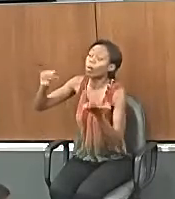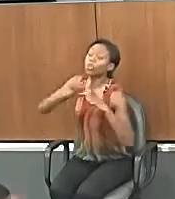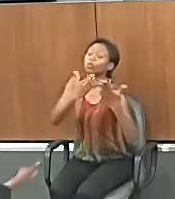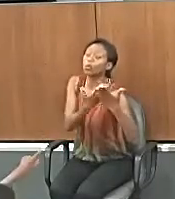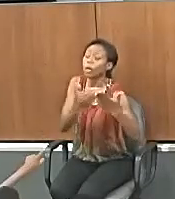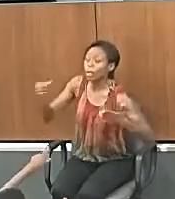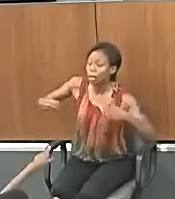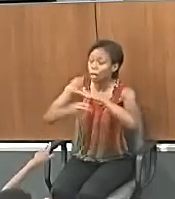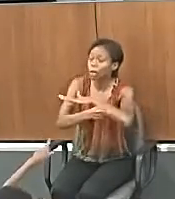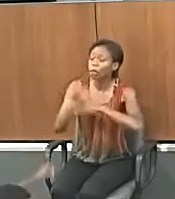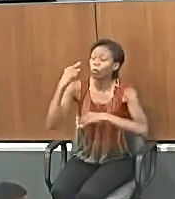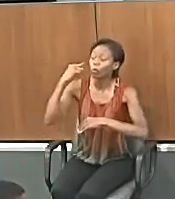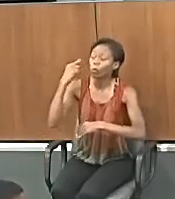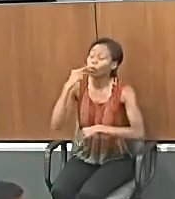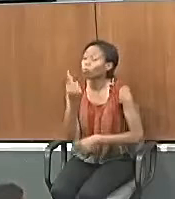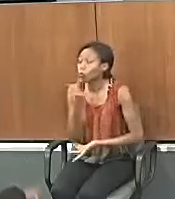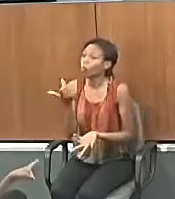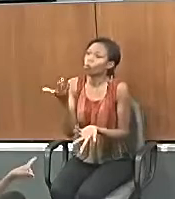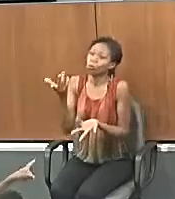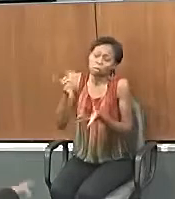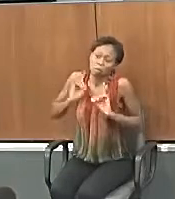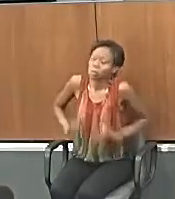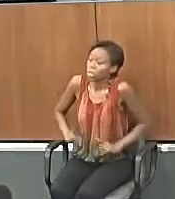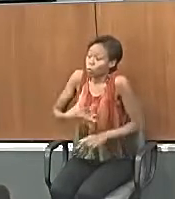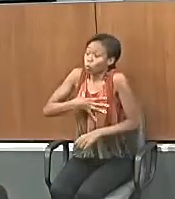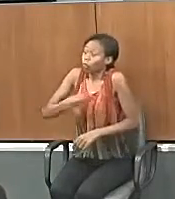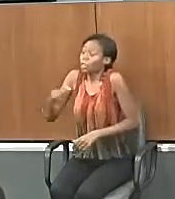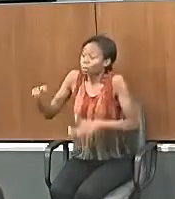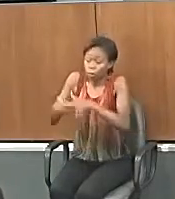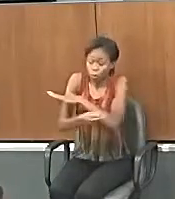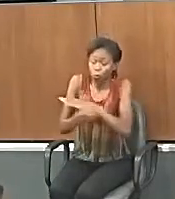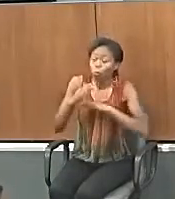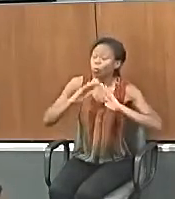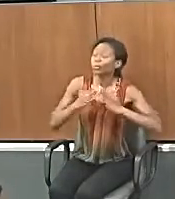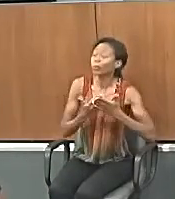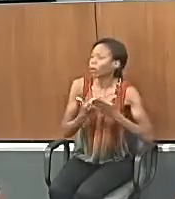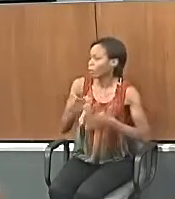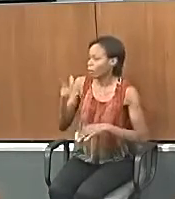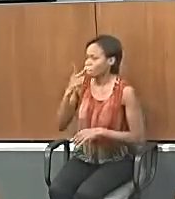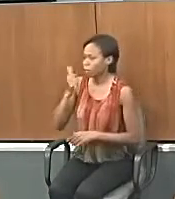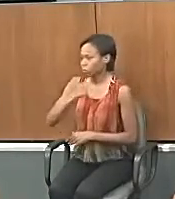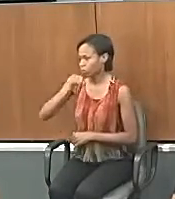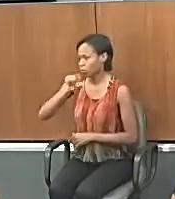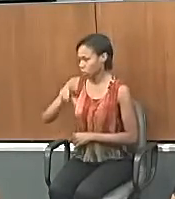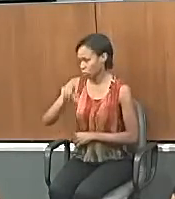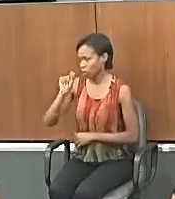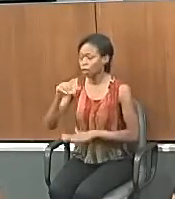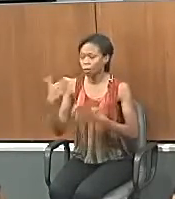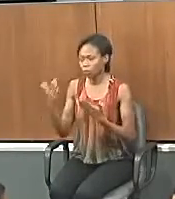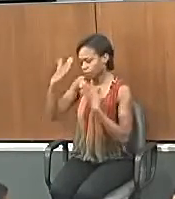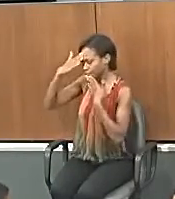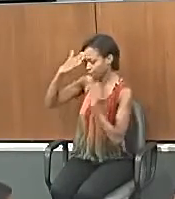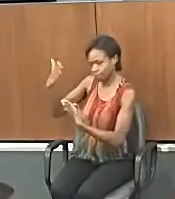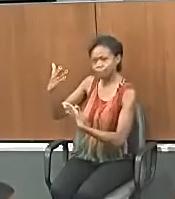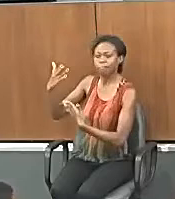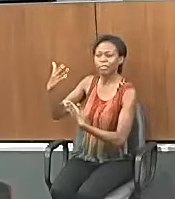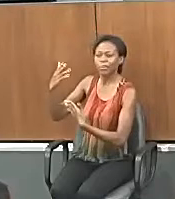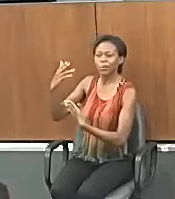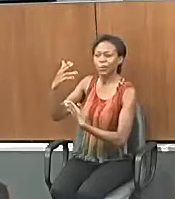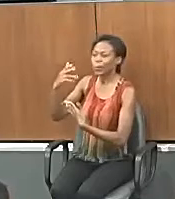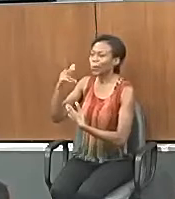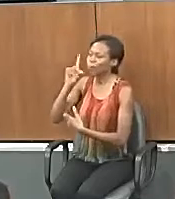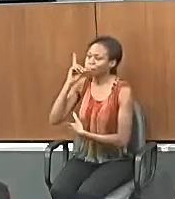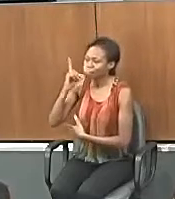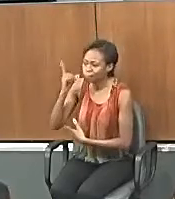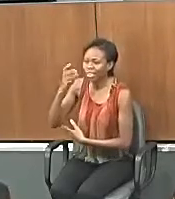então foi com a comissão que nós conseguimos esses avanços então quero agradecer a josé guilherme que agora quando o sport está unindo à